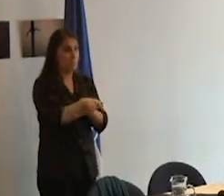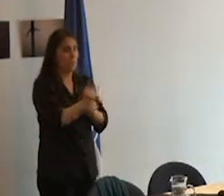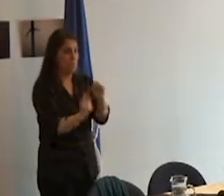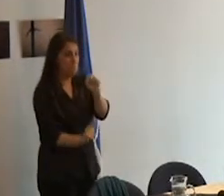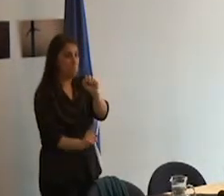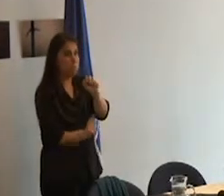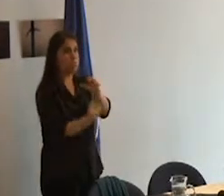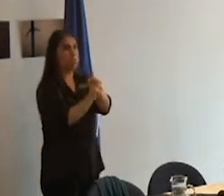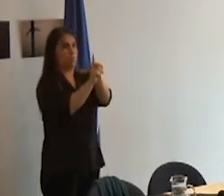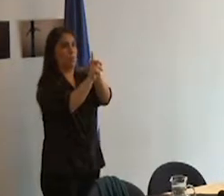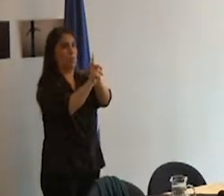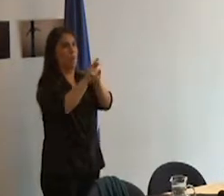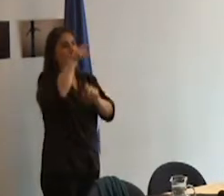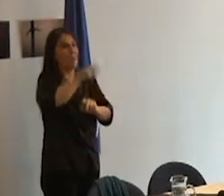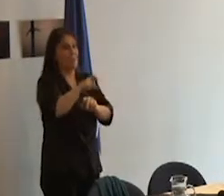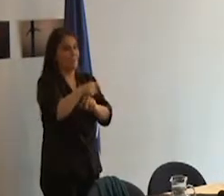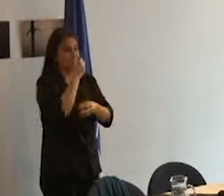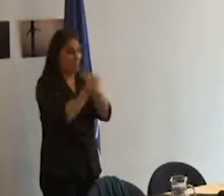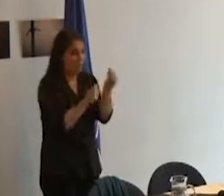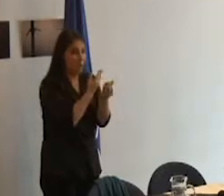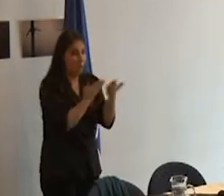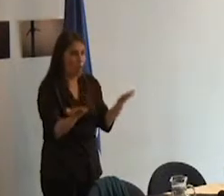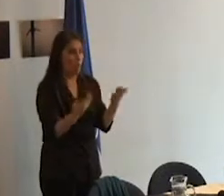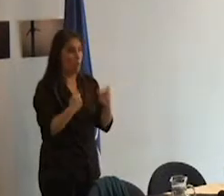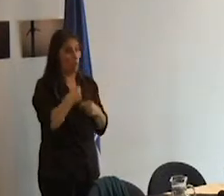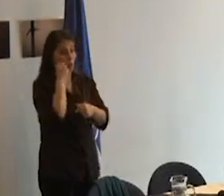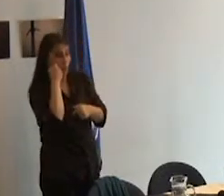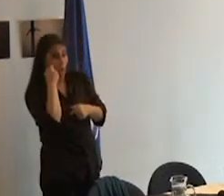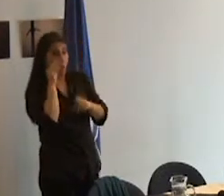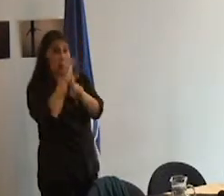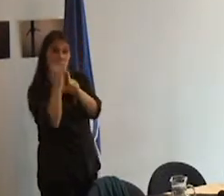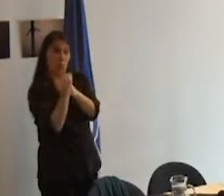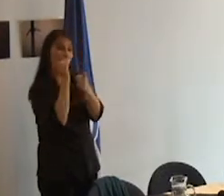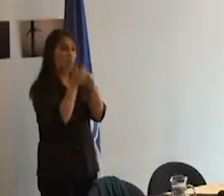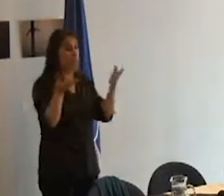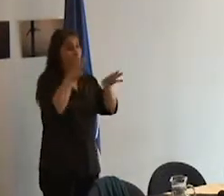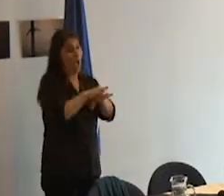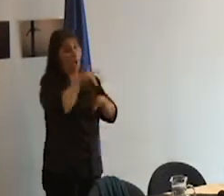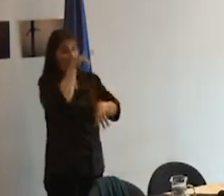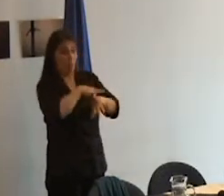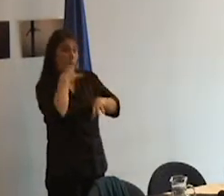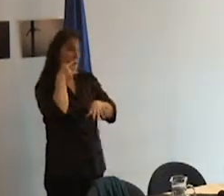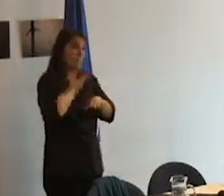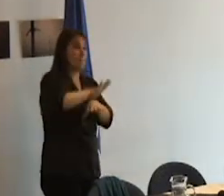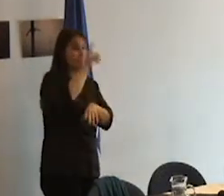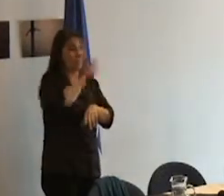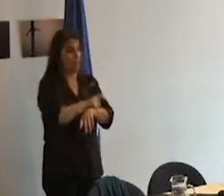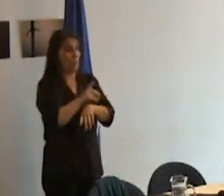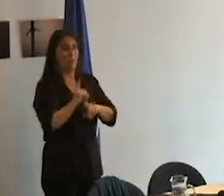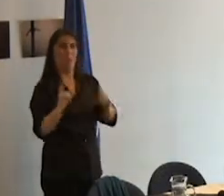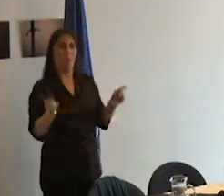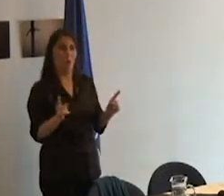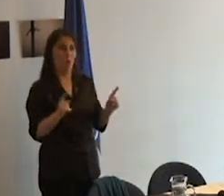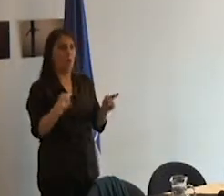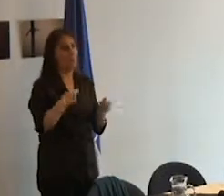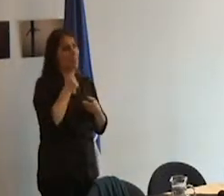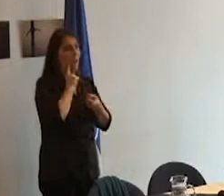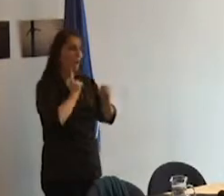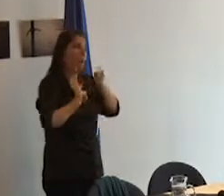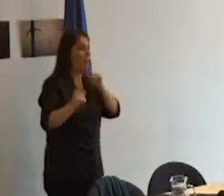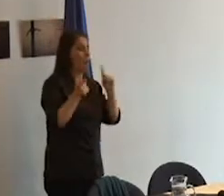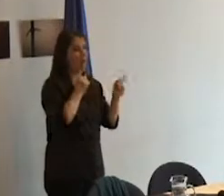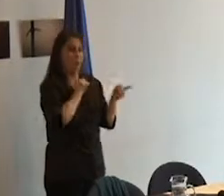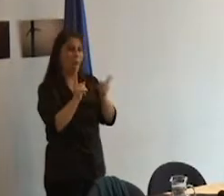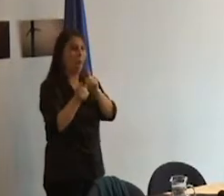emerge la necesidad de actuar no con una mirada de interculturalidad funcional que promueve el diálogo y la